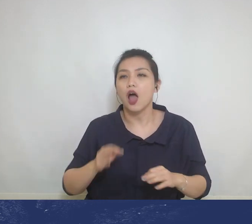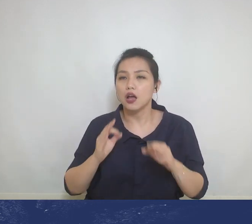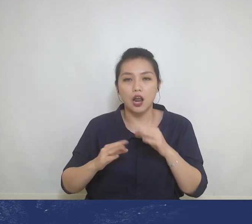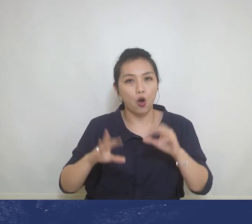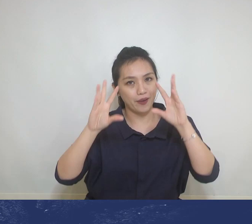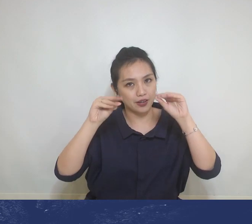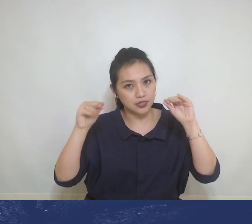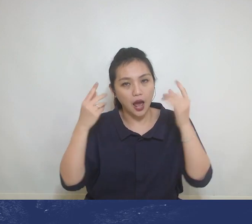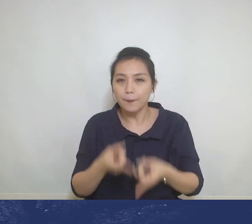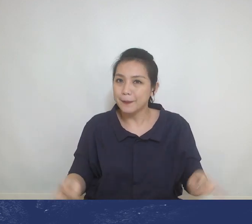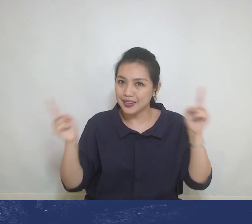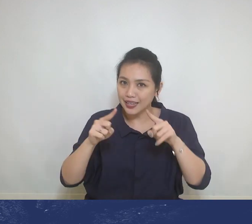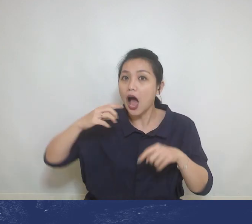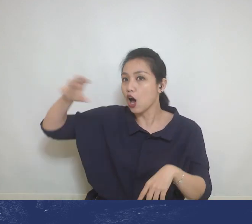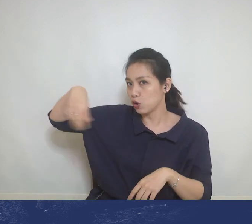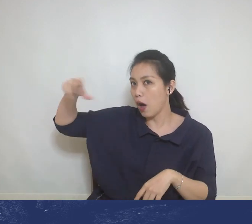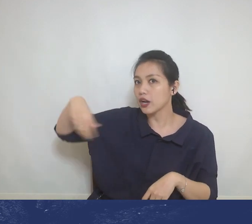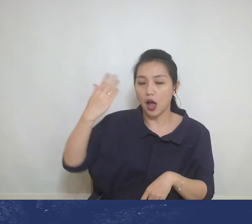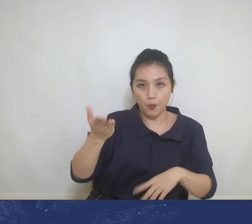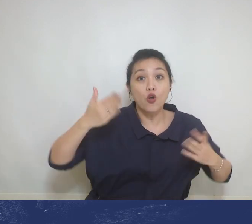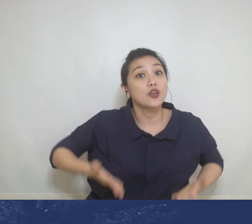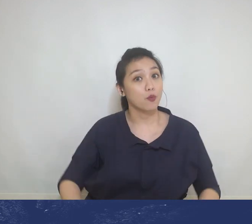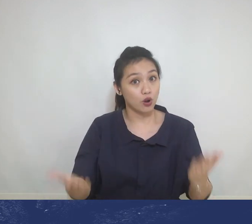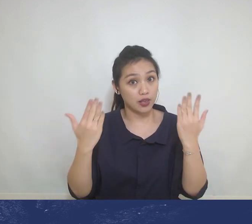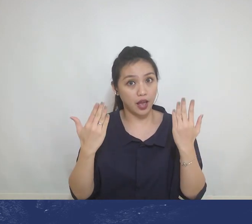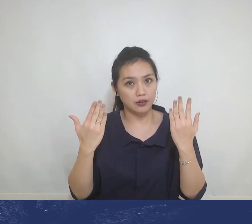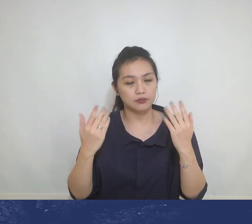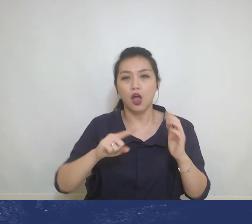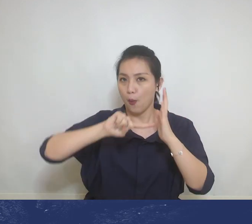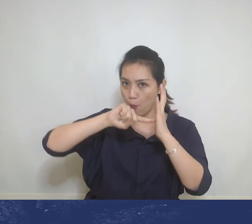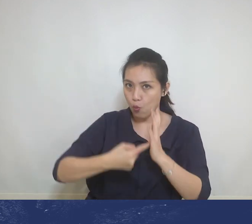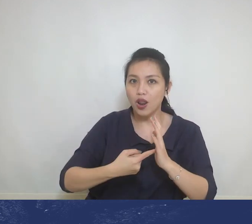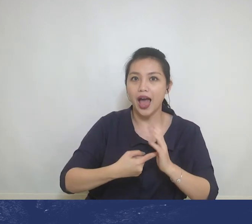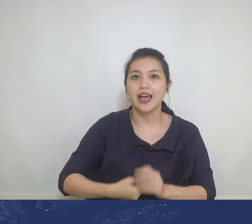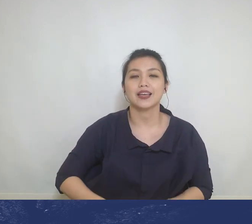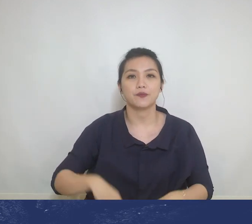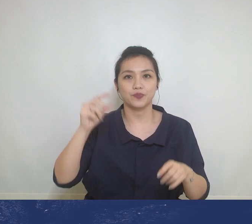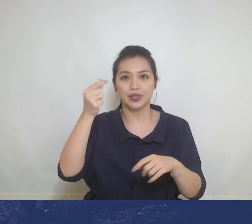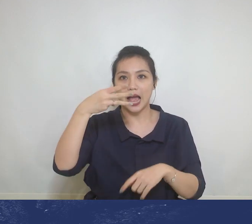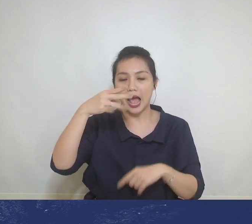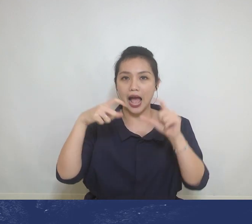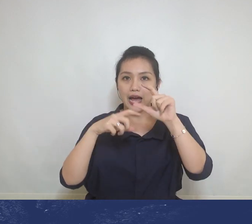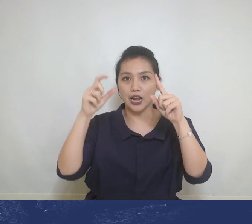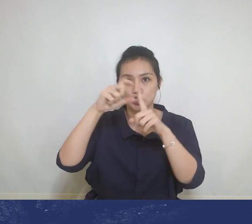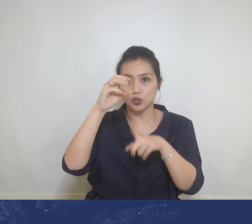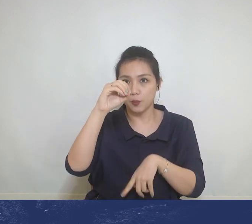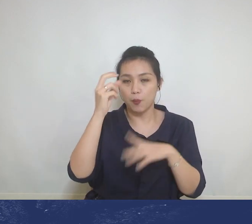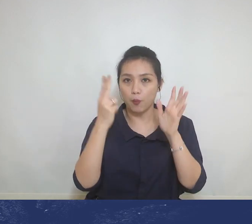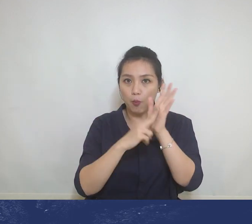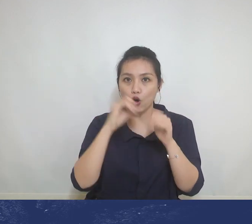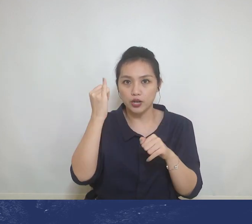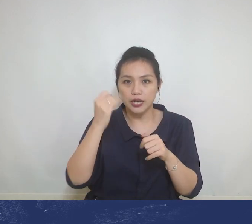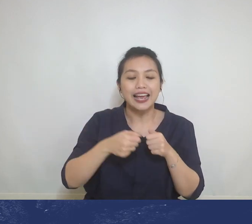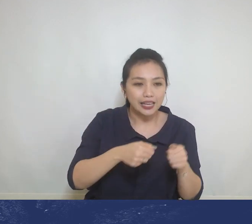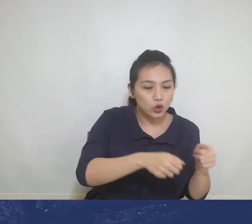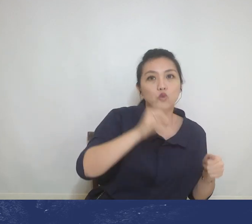hari ini. Anda mau bisnis Anda dipulihkan. Anda mau keluarga Anda dipulihkan. Mulai responi Tuhan. Amin ya. Nangkep maksud saya